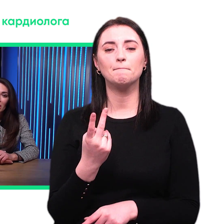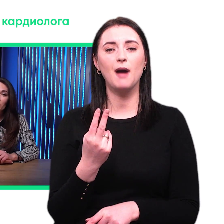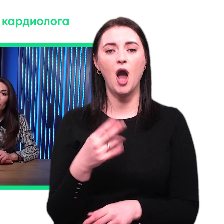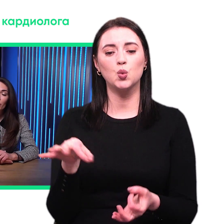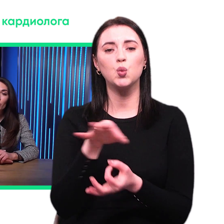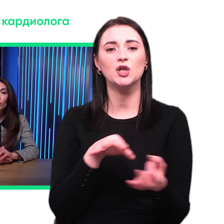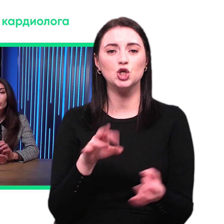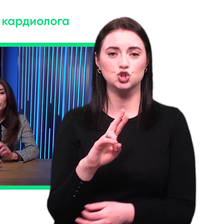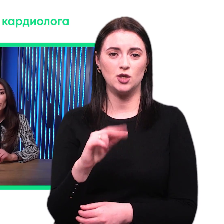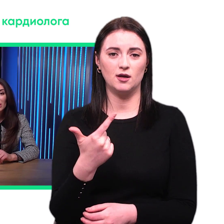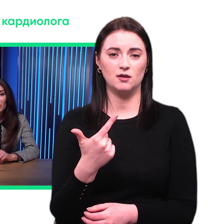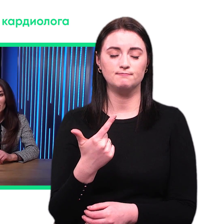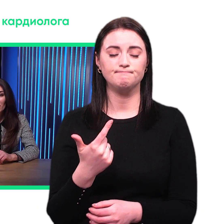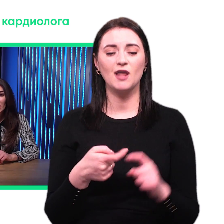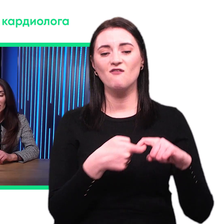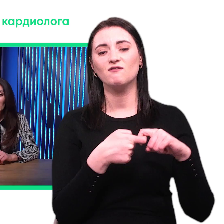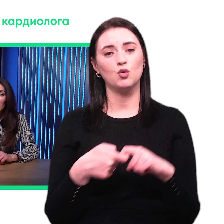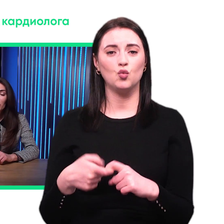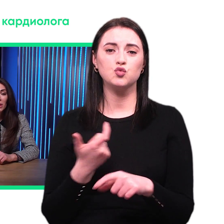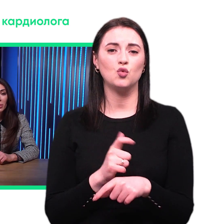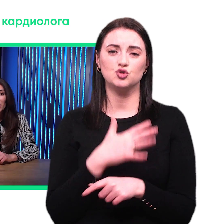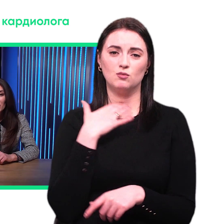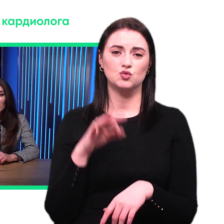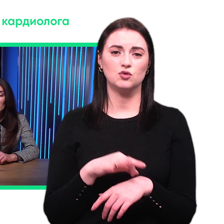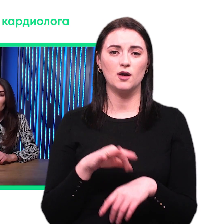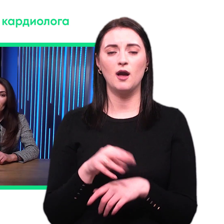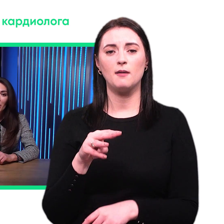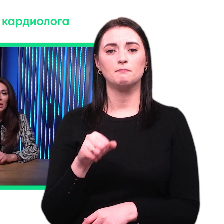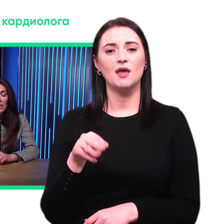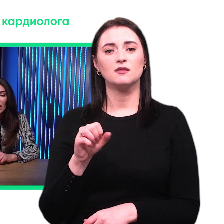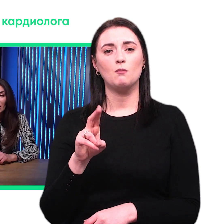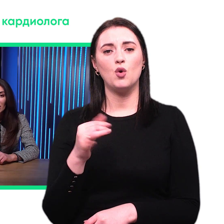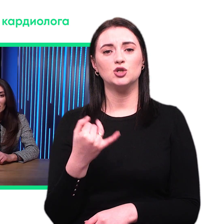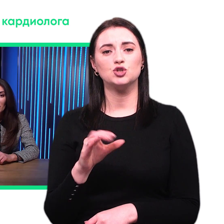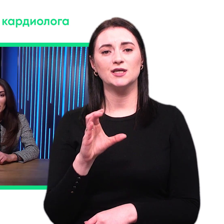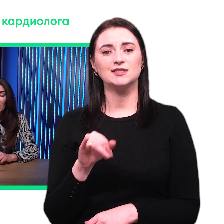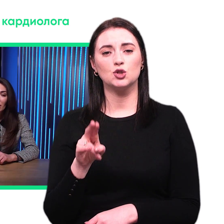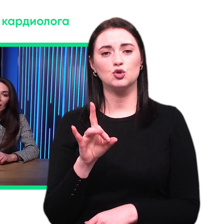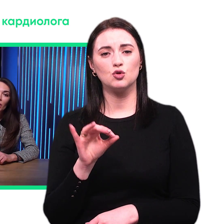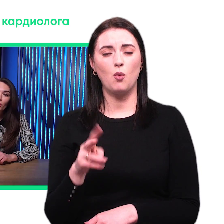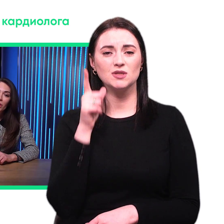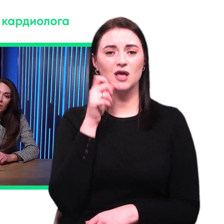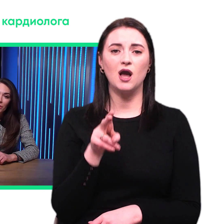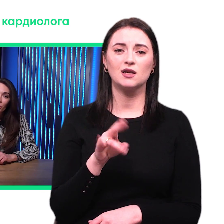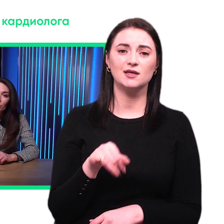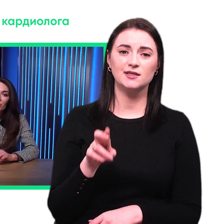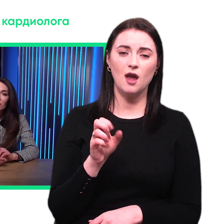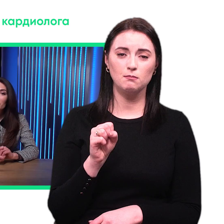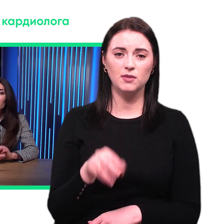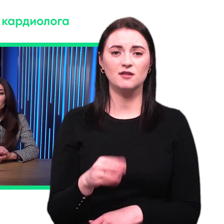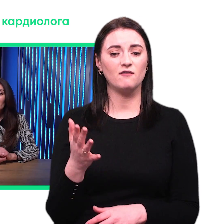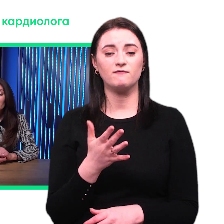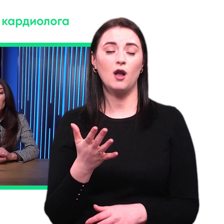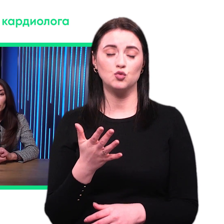килограммов за собой влекут очень много заболеваний. Это метаболический синдром, сахарный диабет, которые, в свою